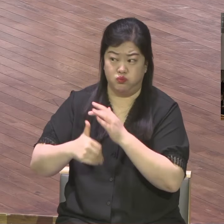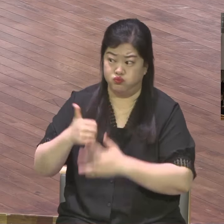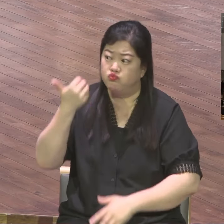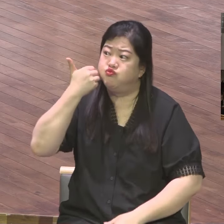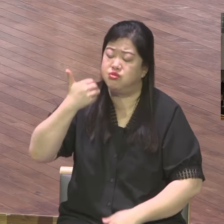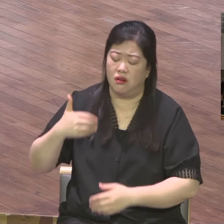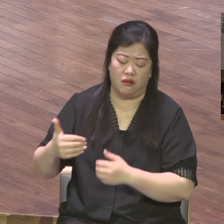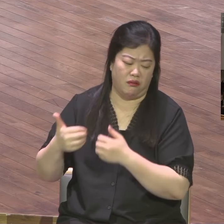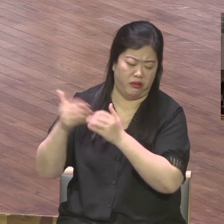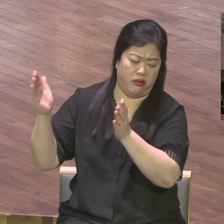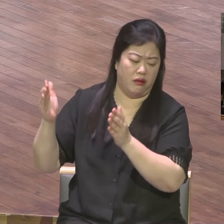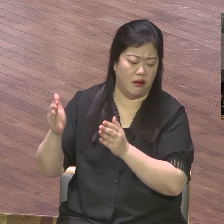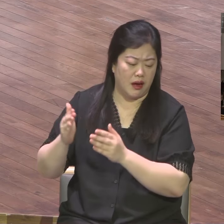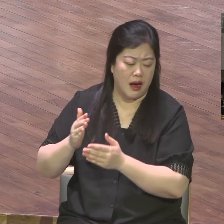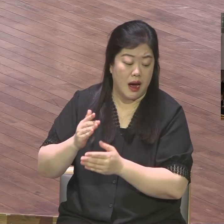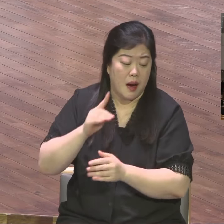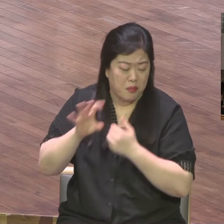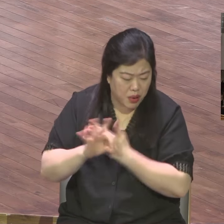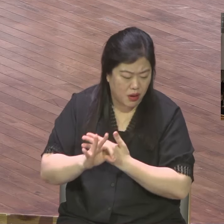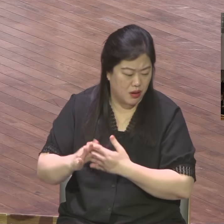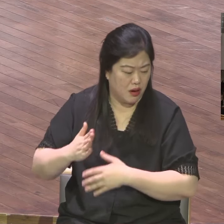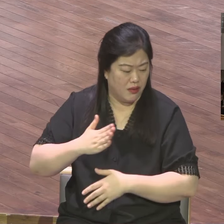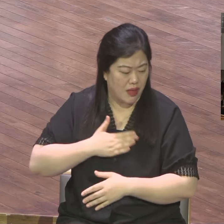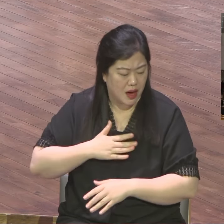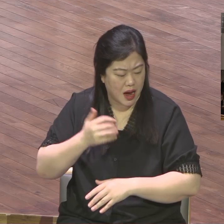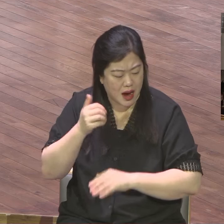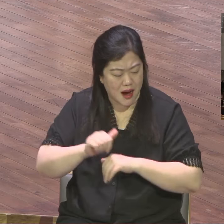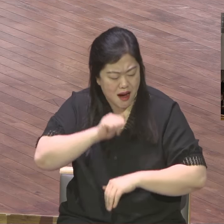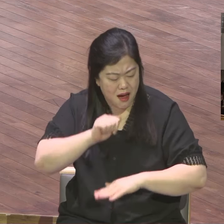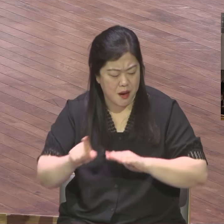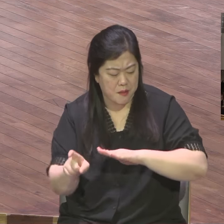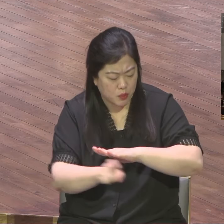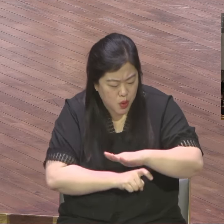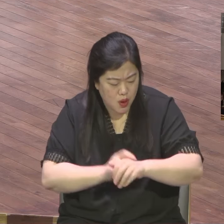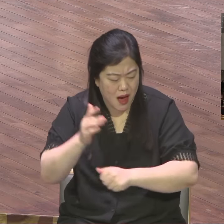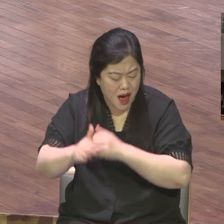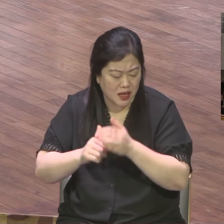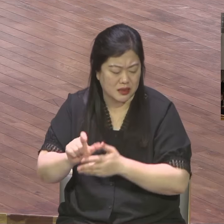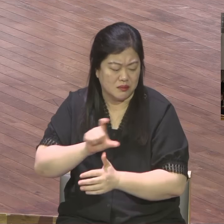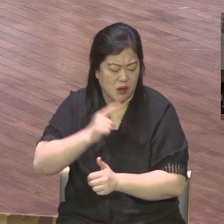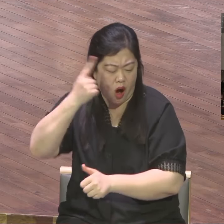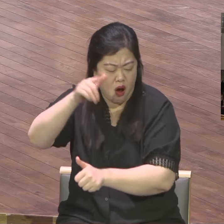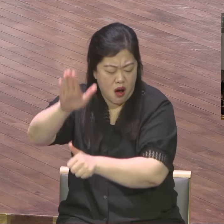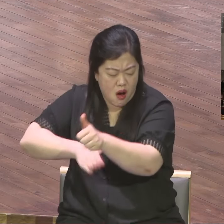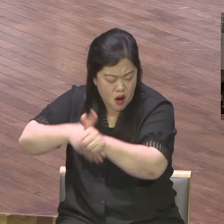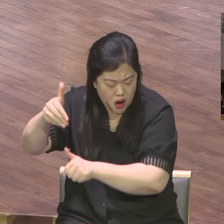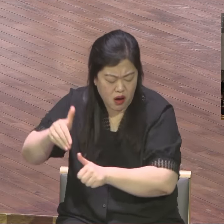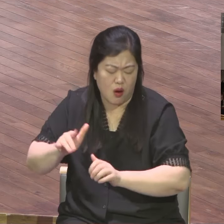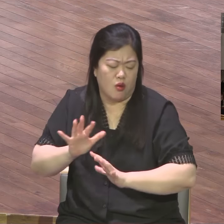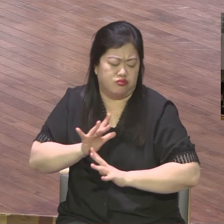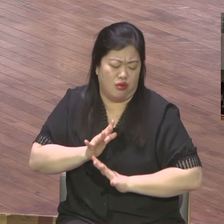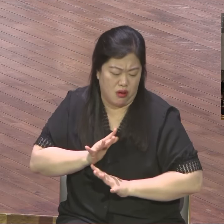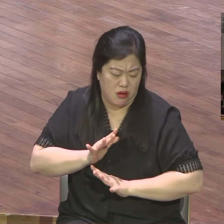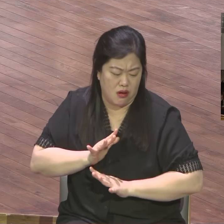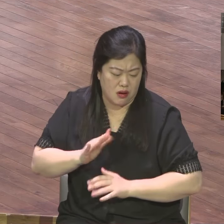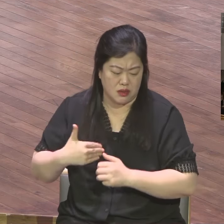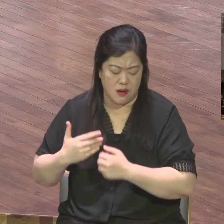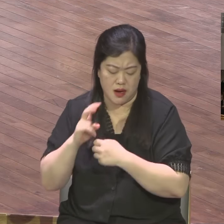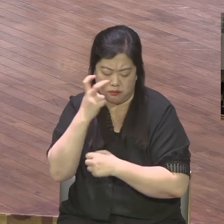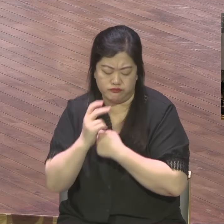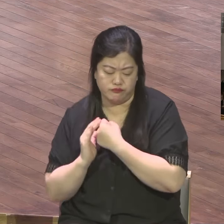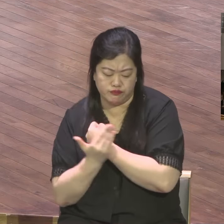할까 하오며 혹 내가 가난하여 도둑질하고 내 하나님의 이름을 욕되게 할까